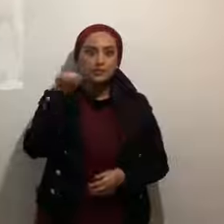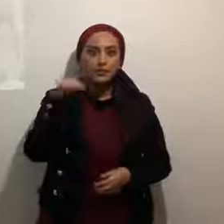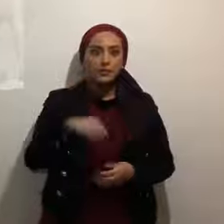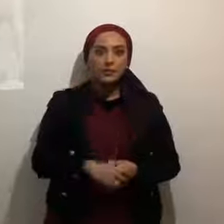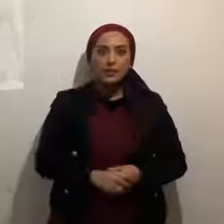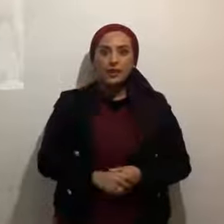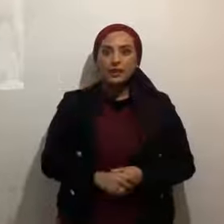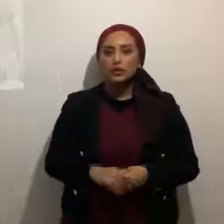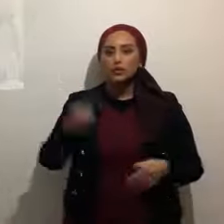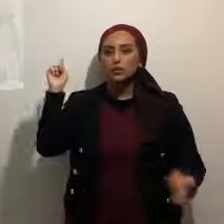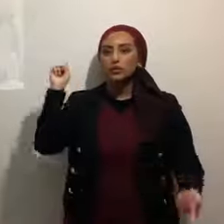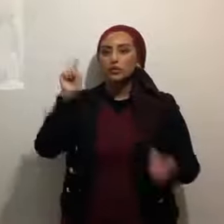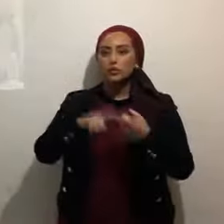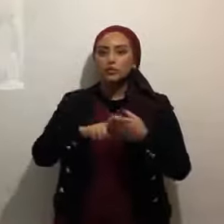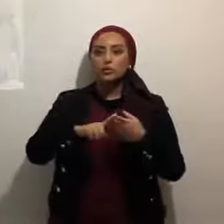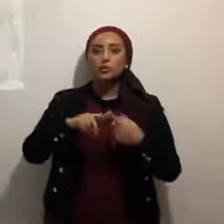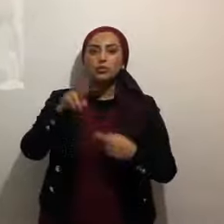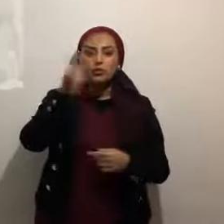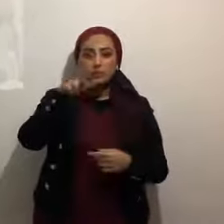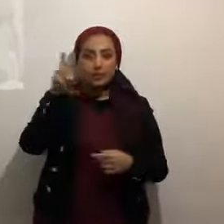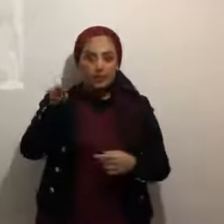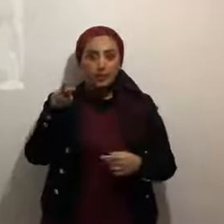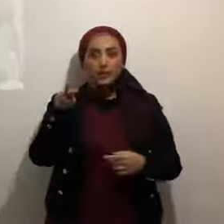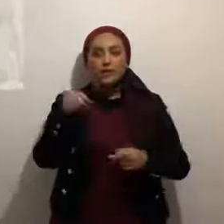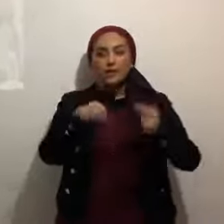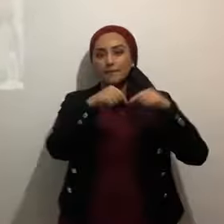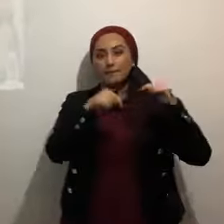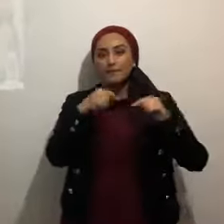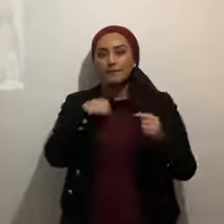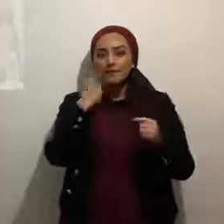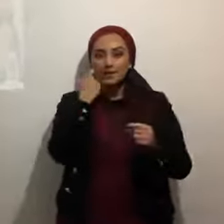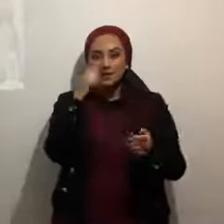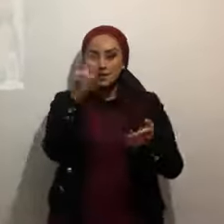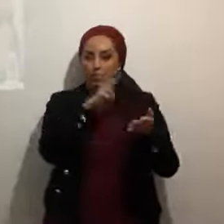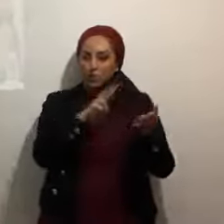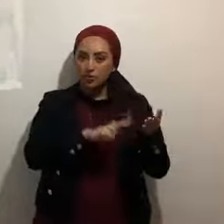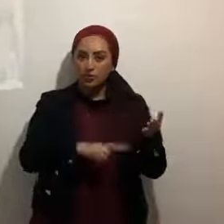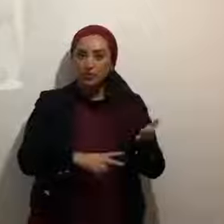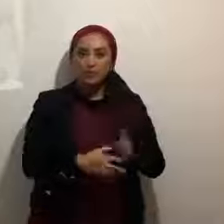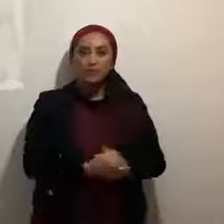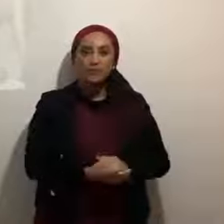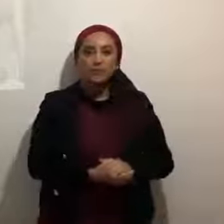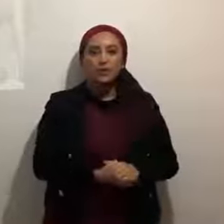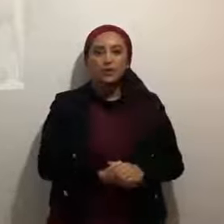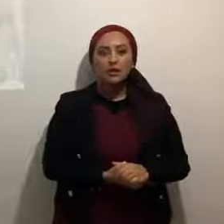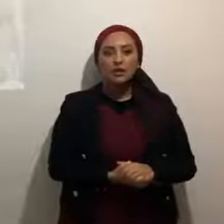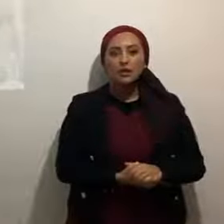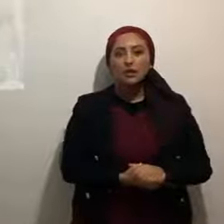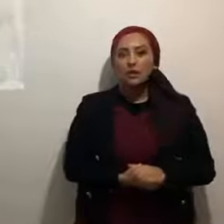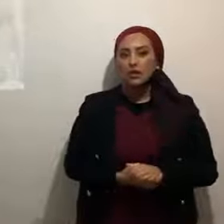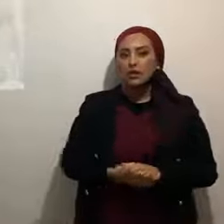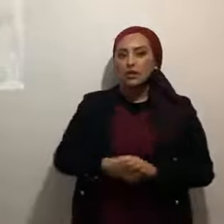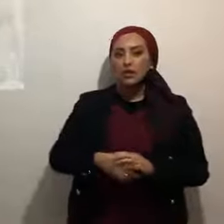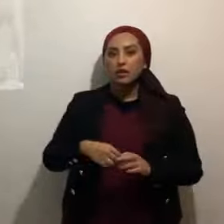Al 22. O sea, atrasito de donde veníamos leyendo, donde leímos en un principio. Bereshit